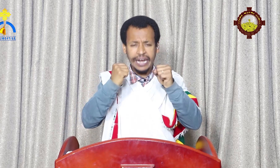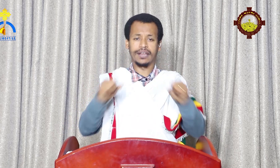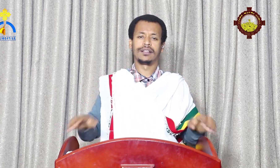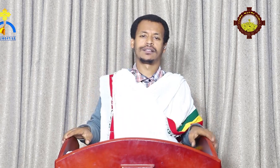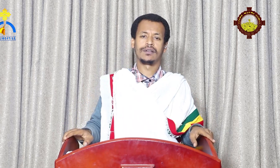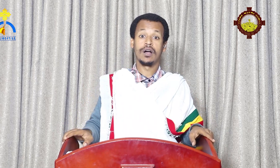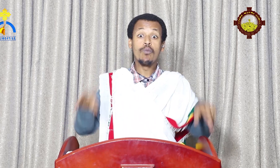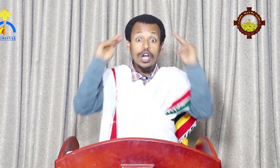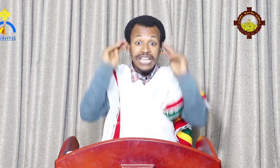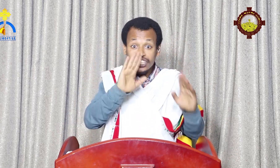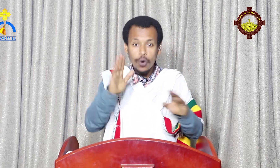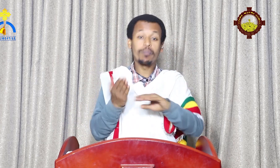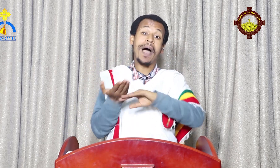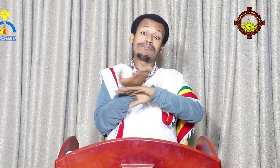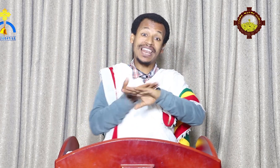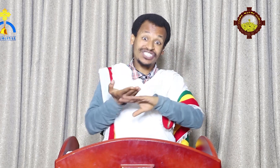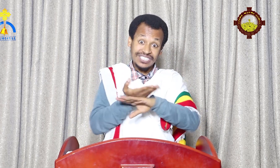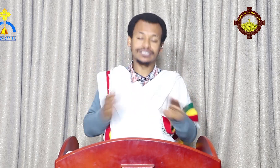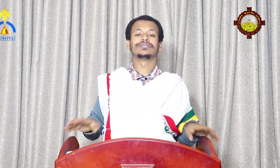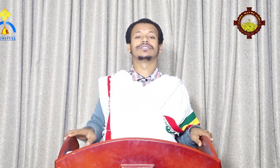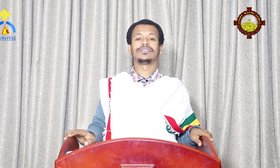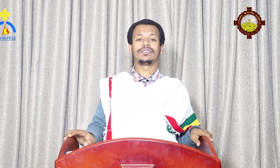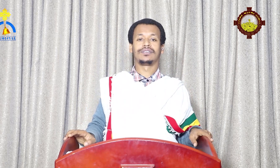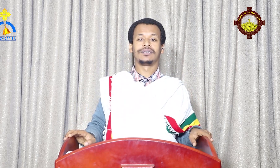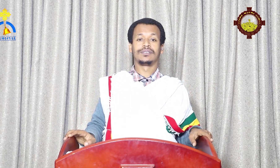ትንካሬ፣ ሞገሳቸው በአማላጅነት